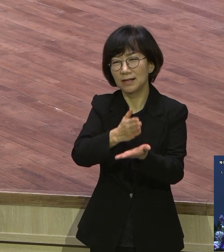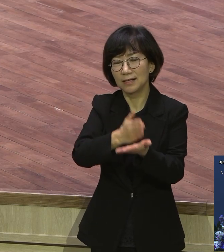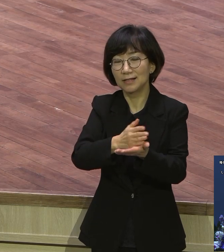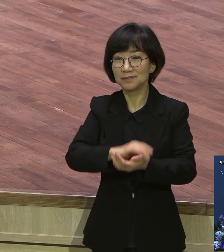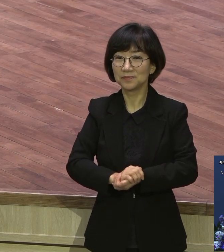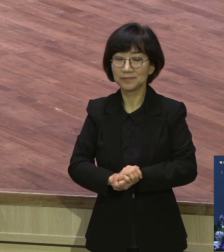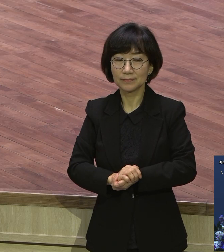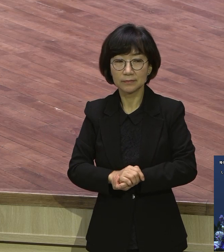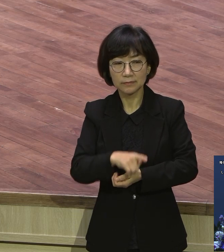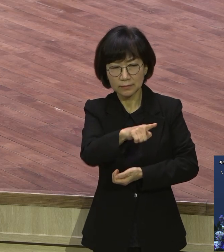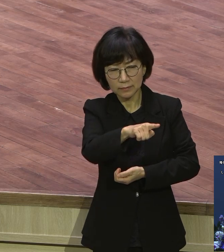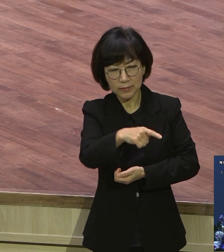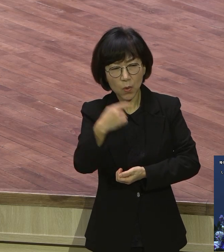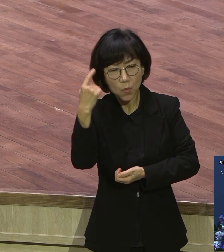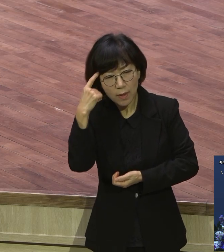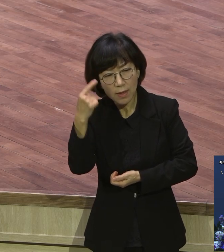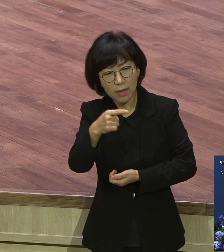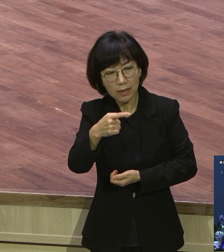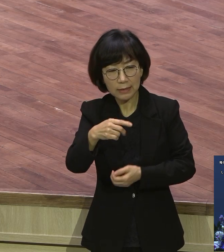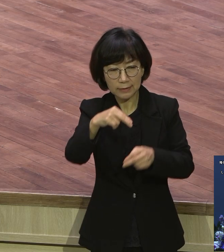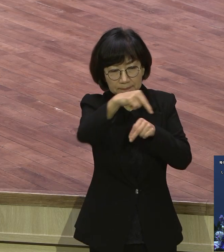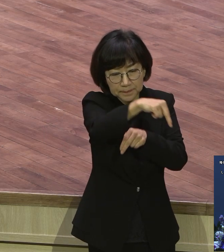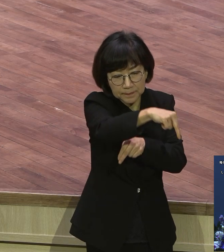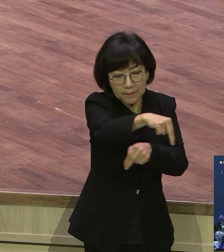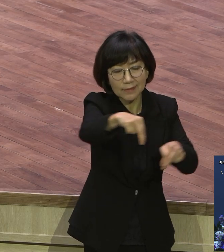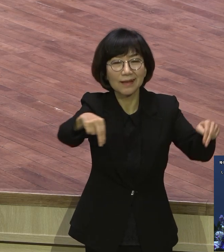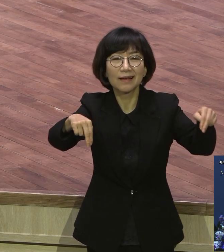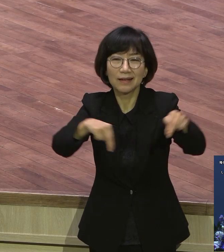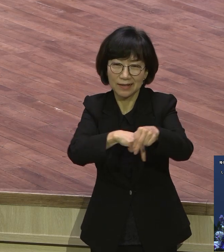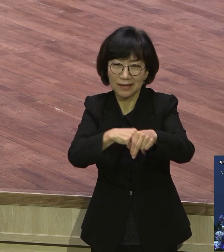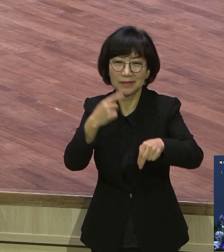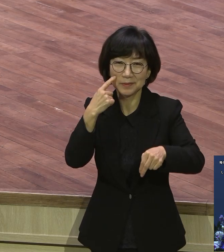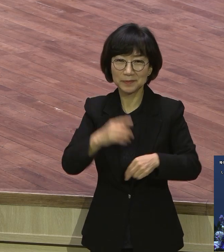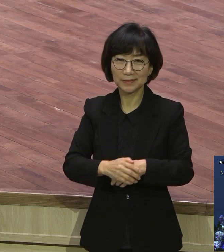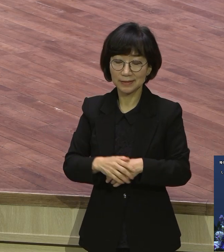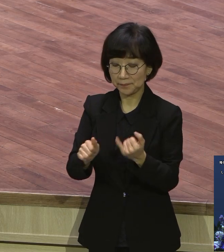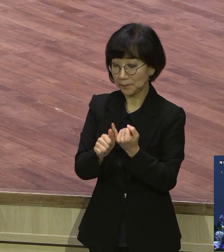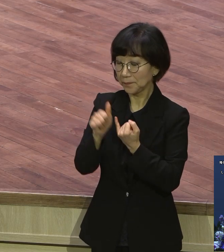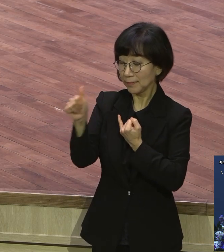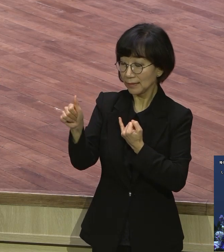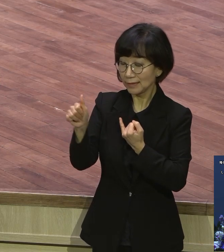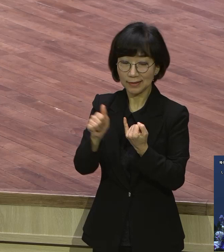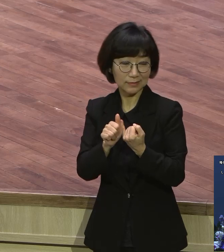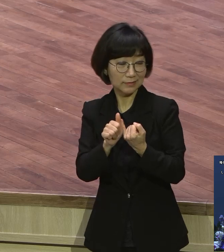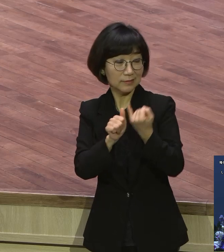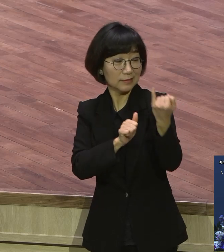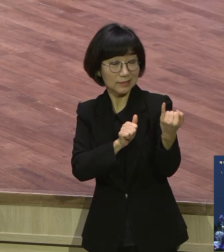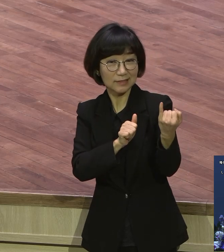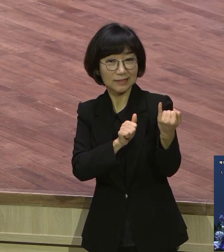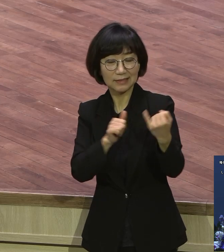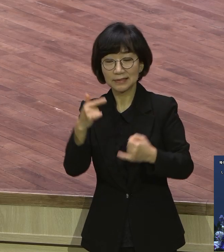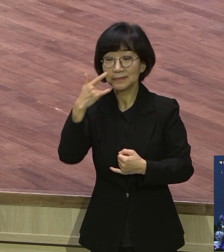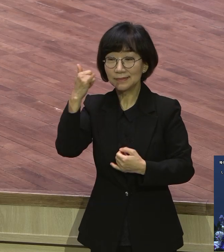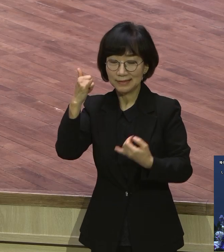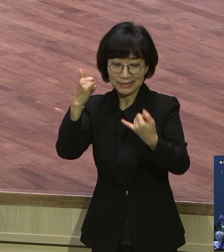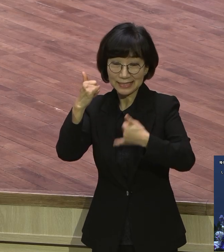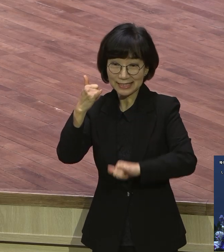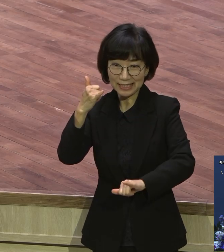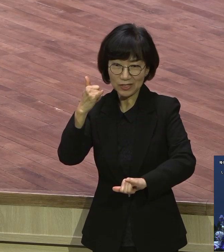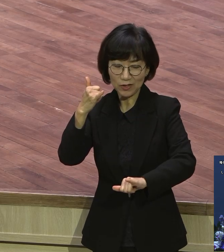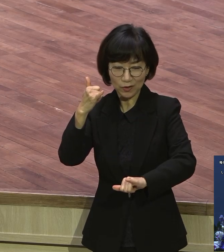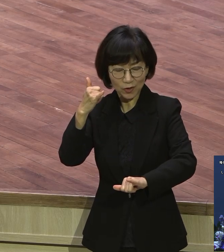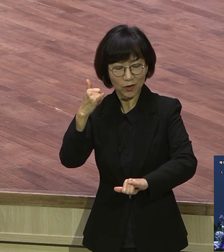된다 이 말이에요 상대방의 입장들이 남편은 남편도로 아내는 아내대로 자신은 사식도로 다 나름대로